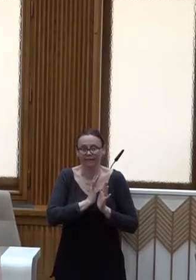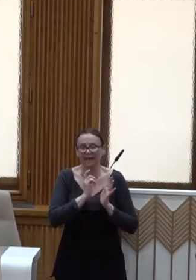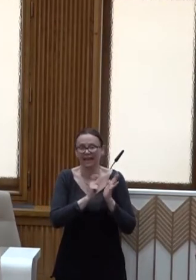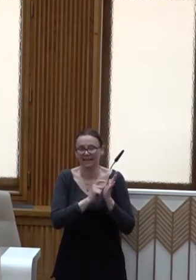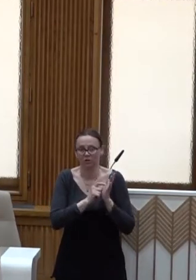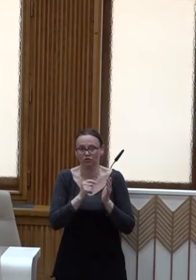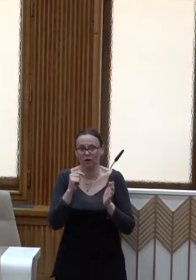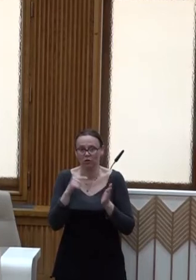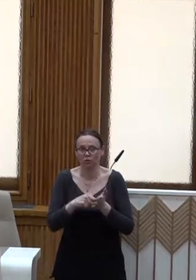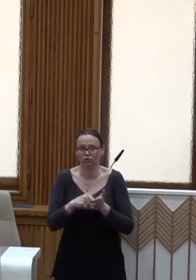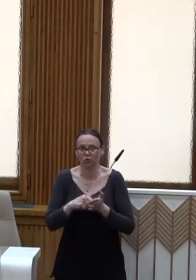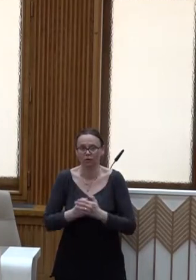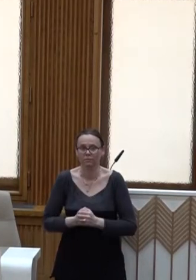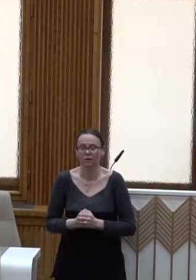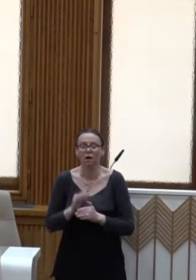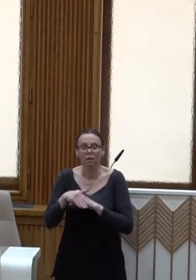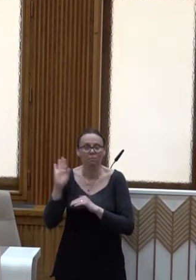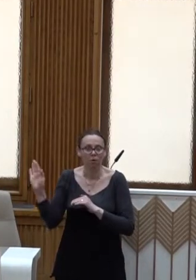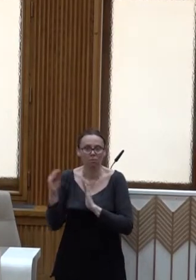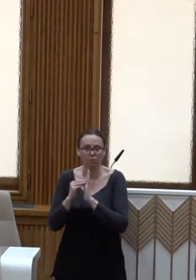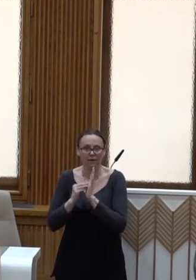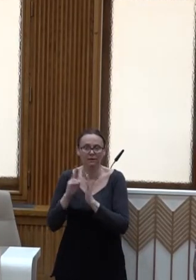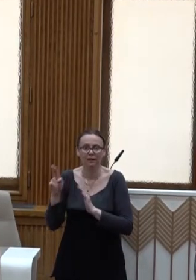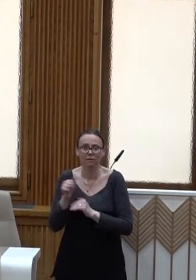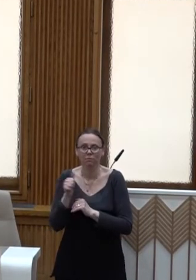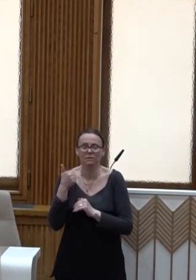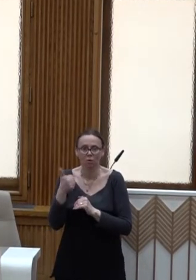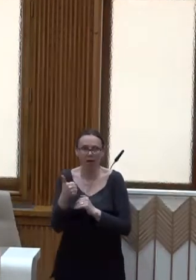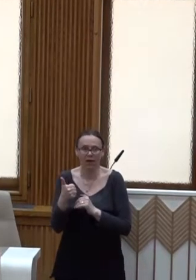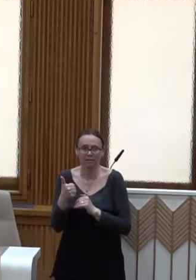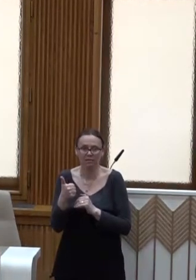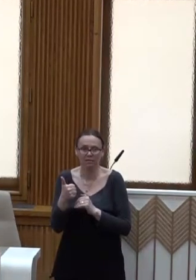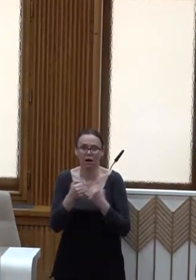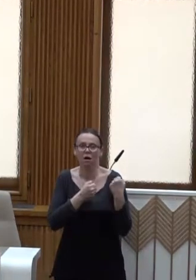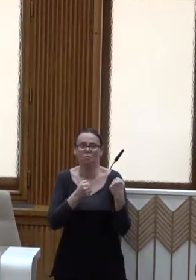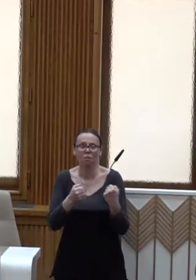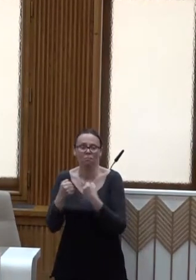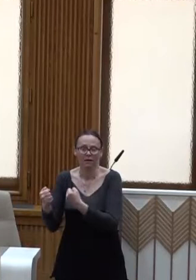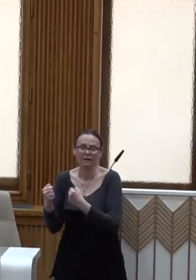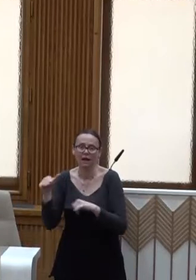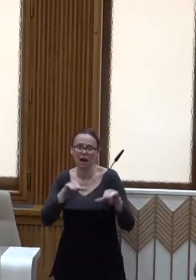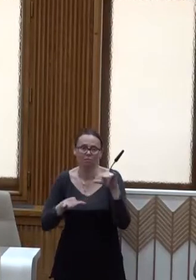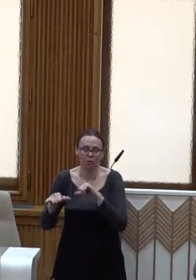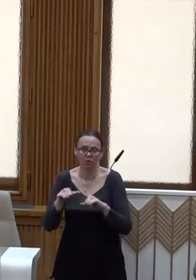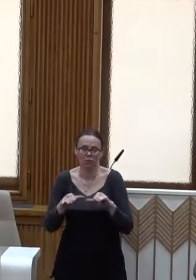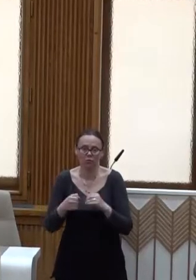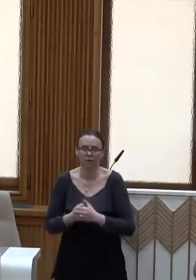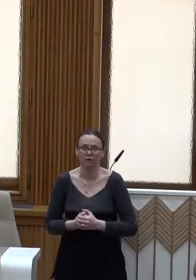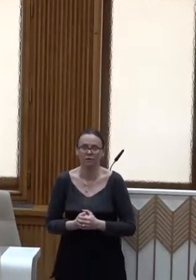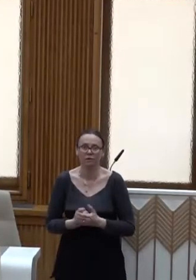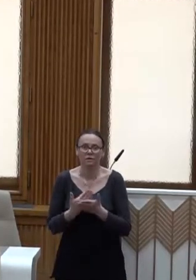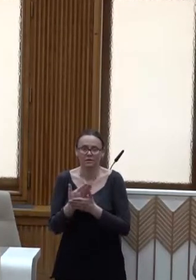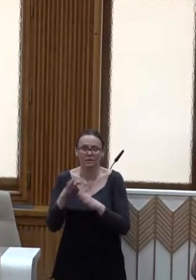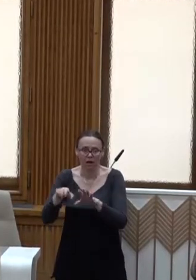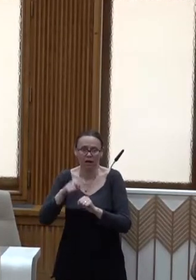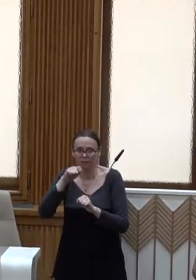seveda, po naših podatkih imamo samo en mobilni laboratorij za pobiranje brisov,